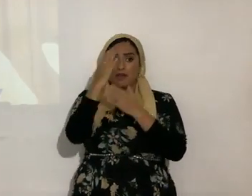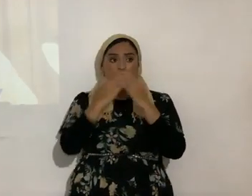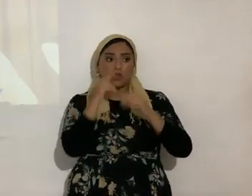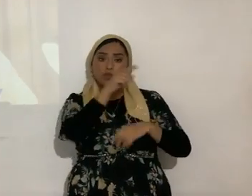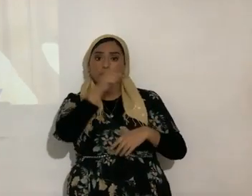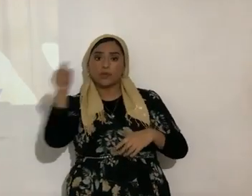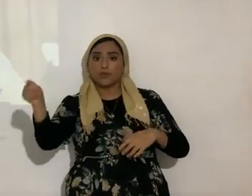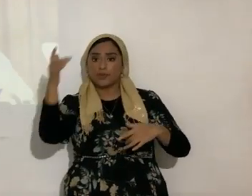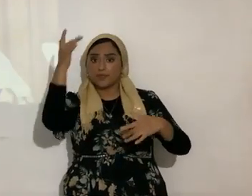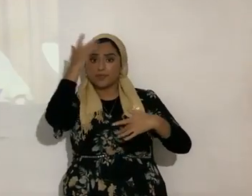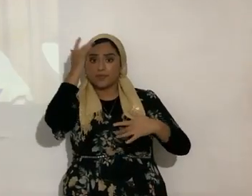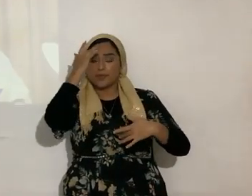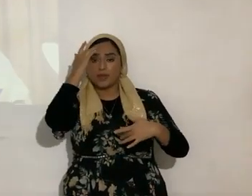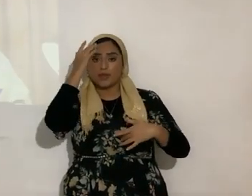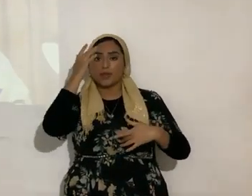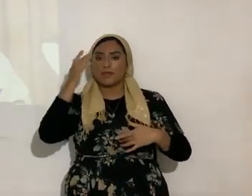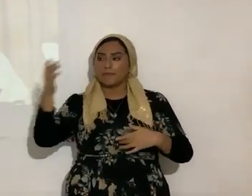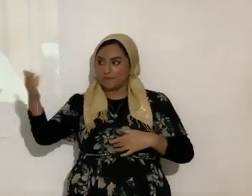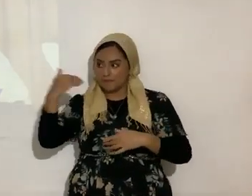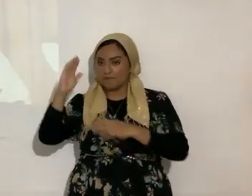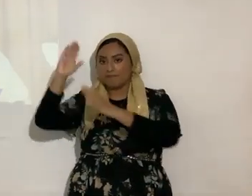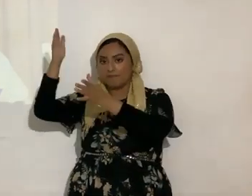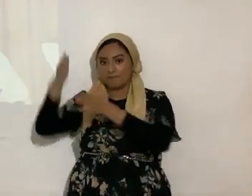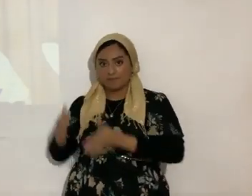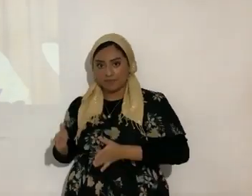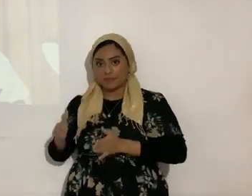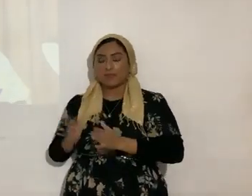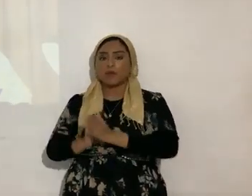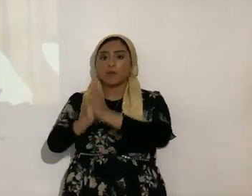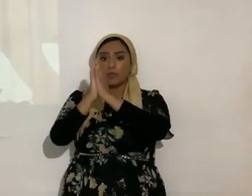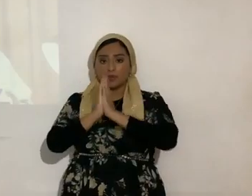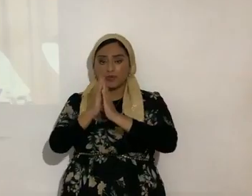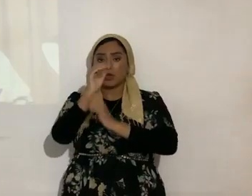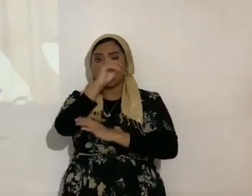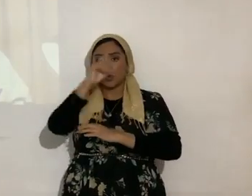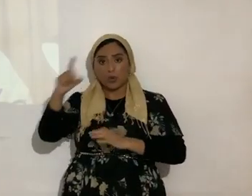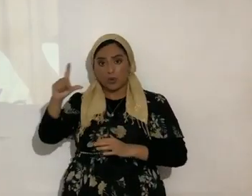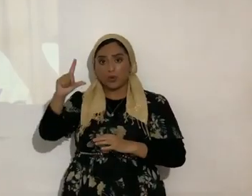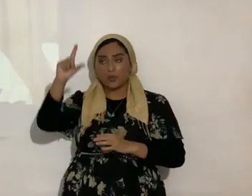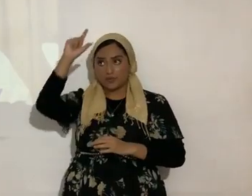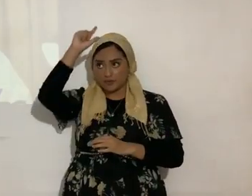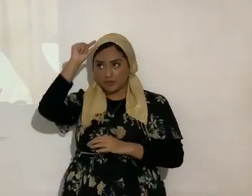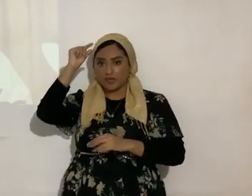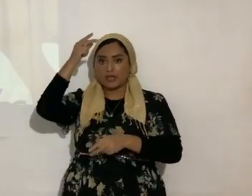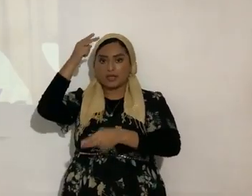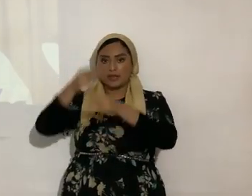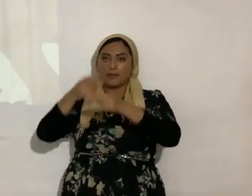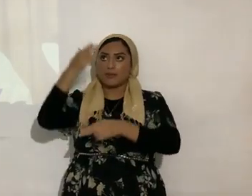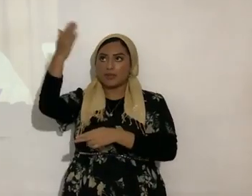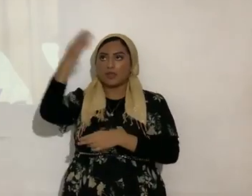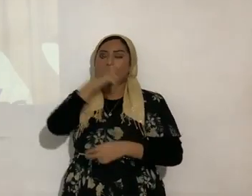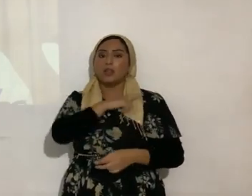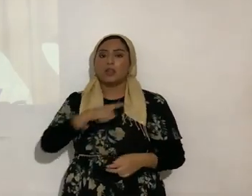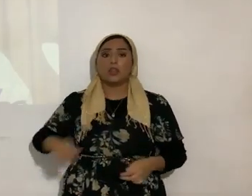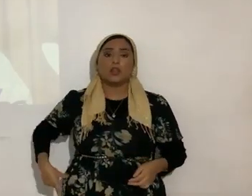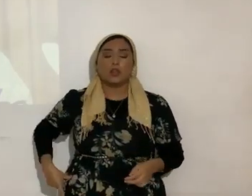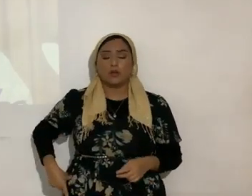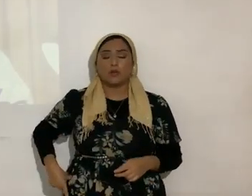vosotros? Llame a los ancianos de la Keilah. Oren y húmquenle con aceite en el nombre del Adón. En el nombre del Señor, Yahshua